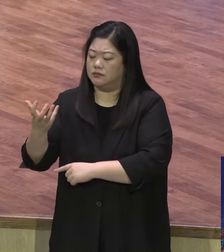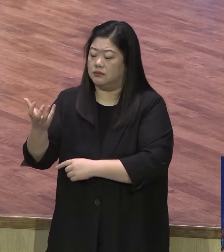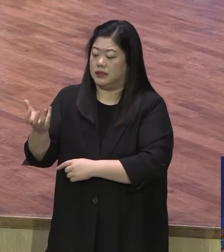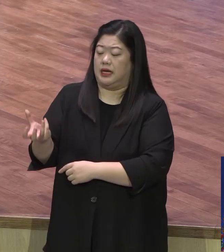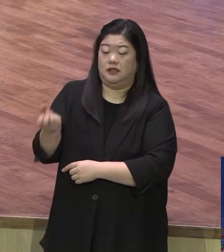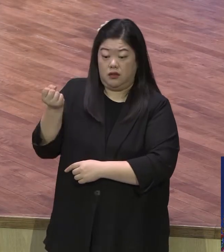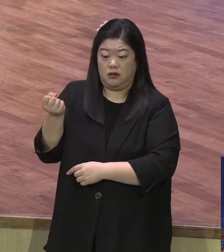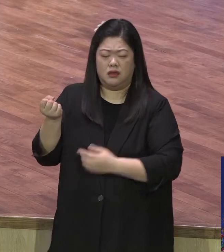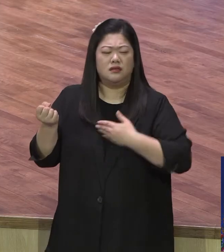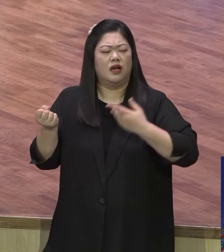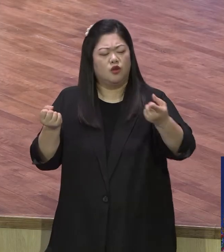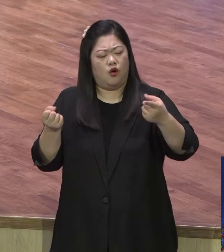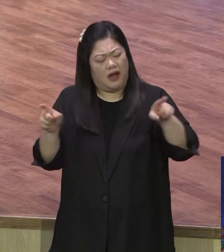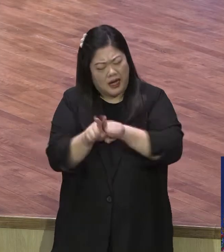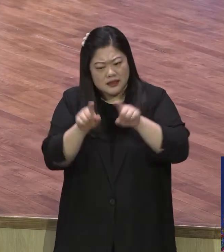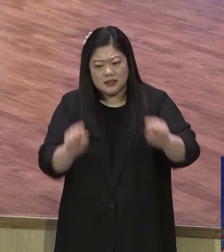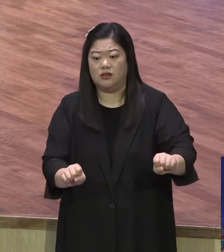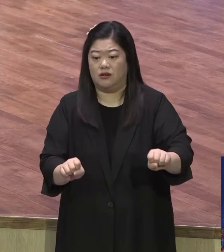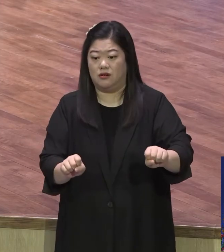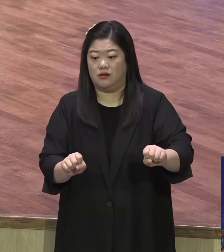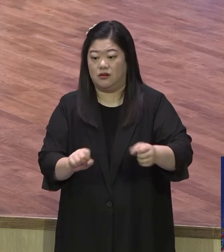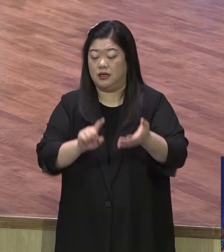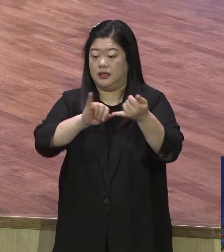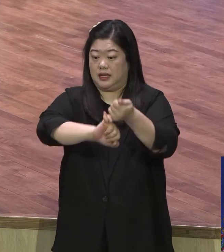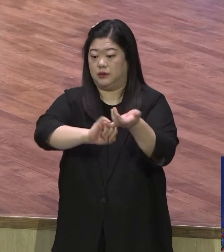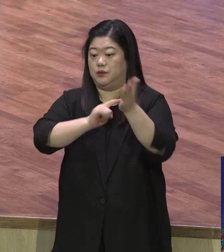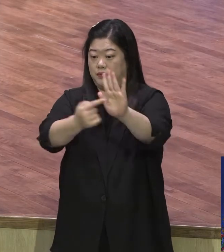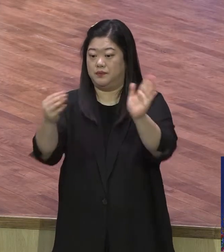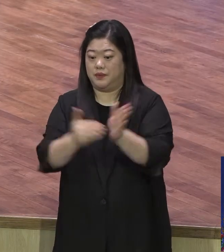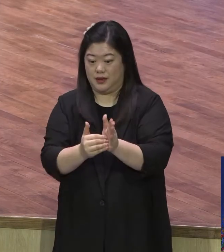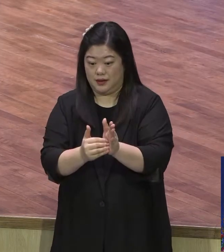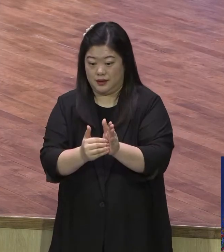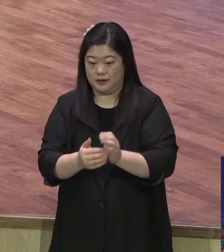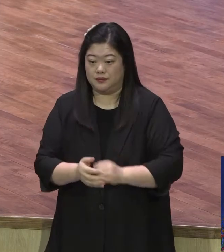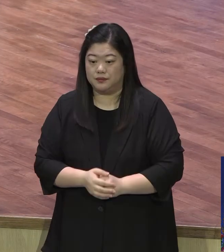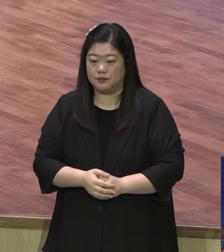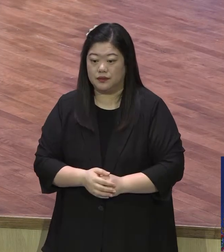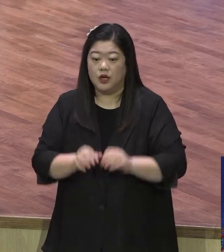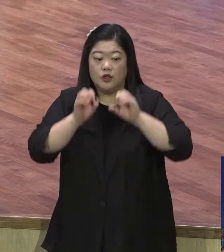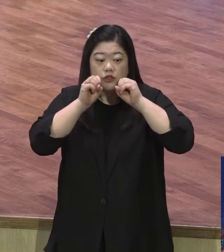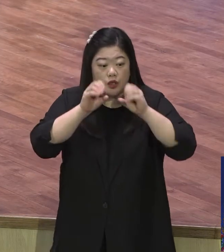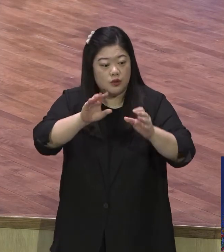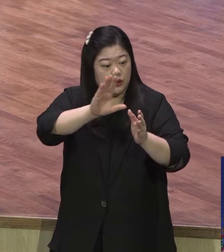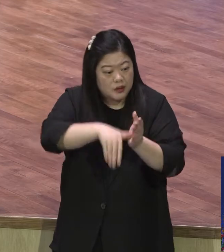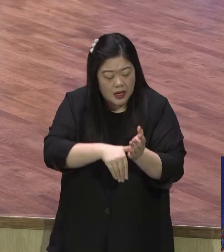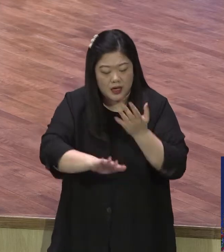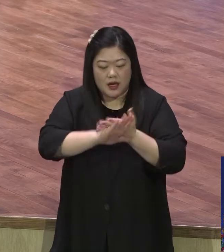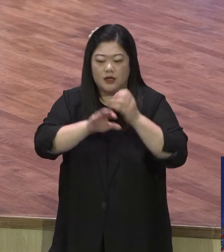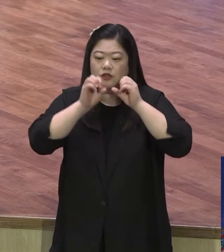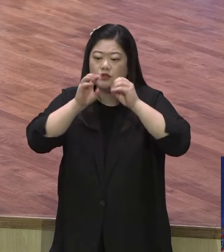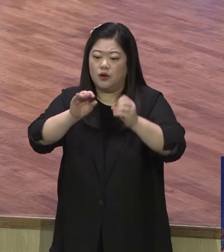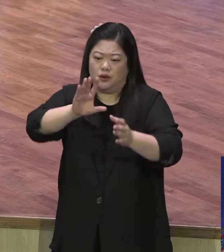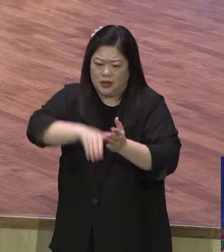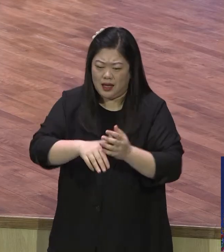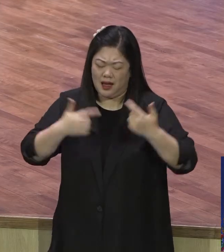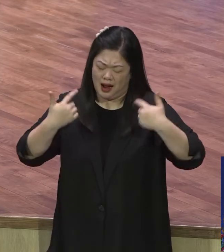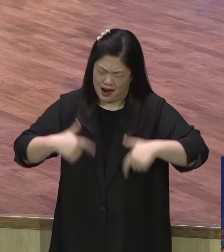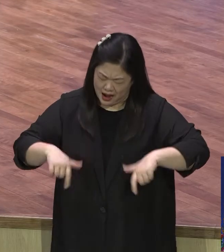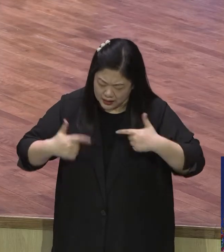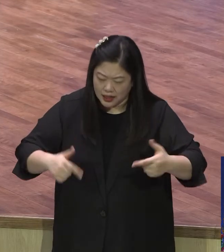우리가 전도하고 성교하는 그 현장에서 항상 함께 할 것이라는 것입니다 항상 함께 하겠다